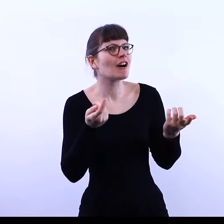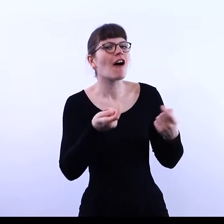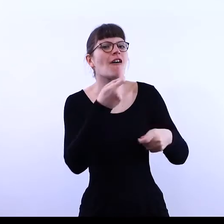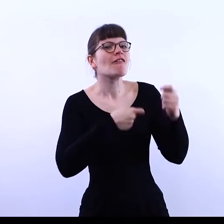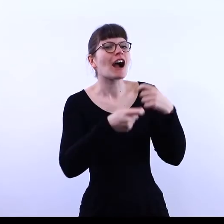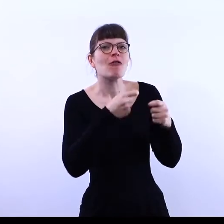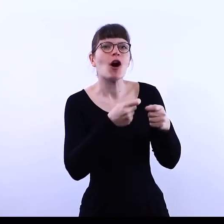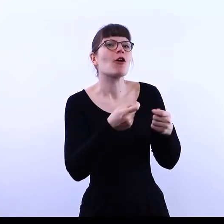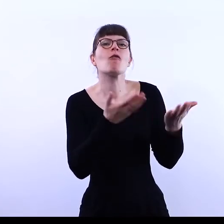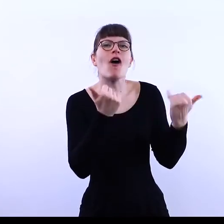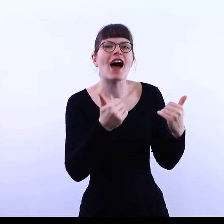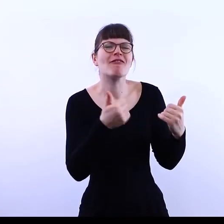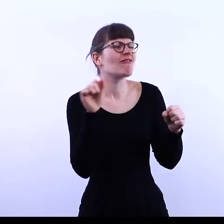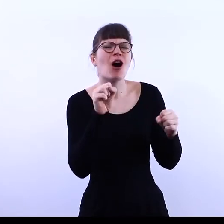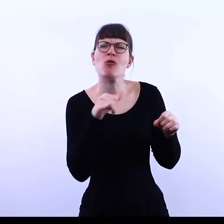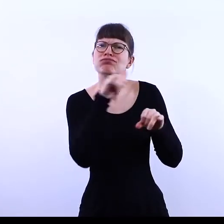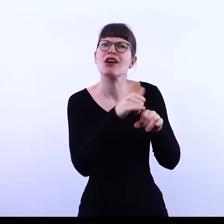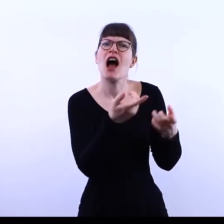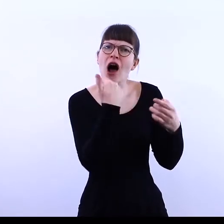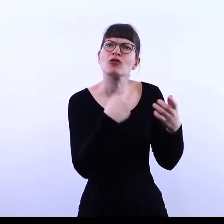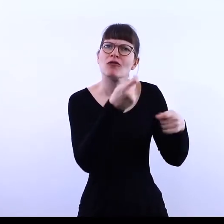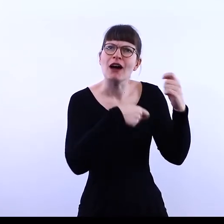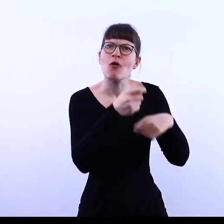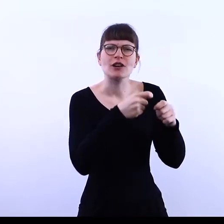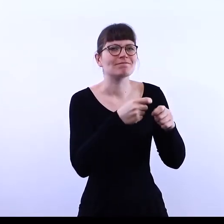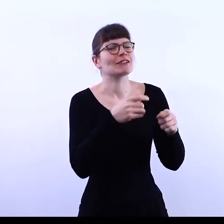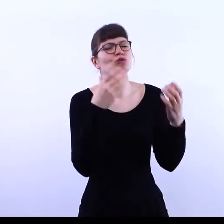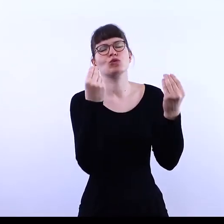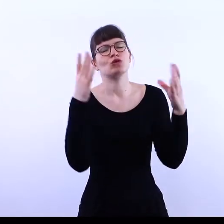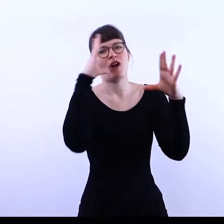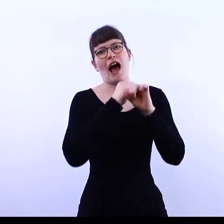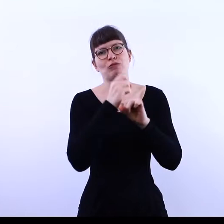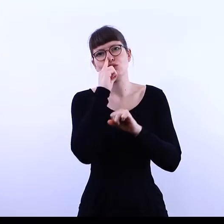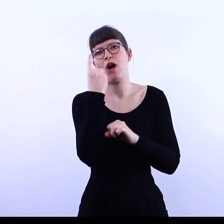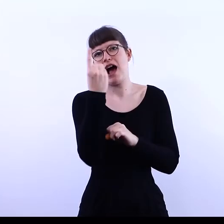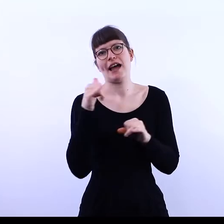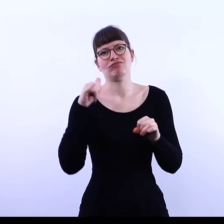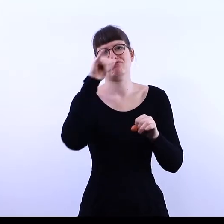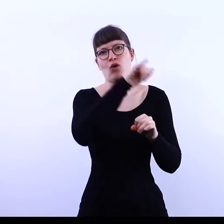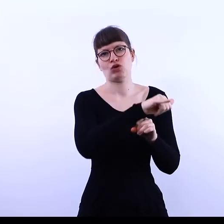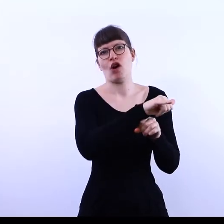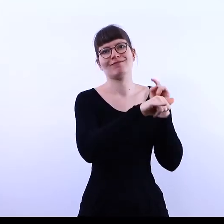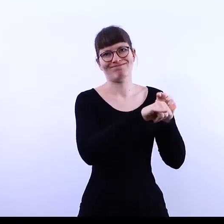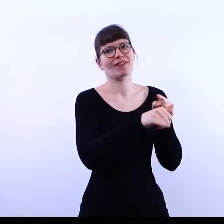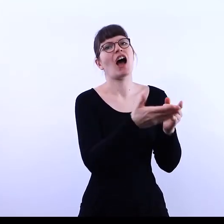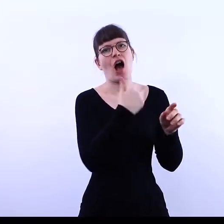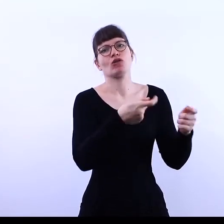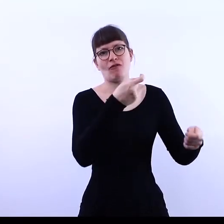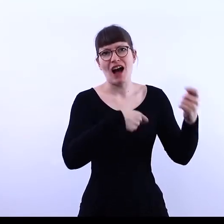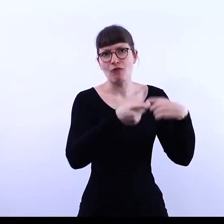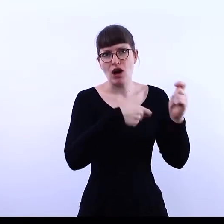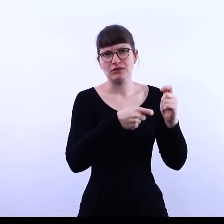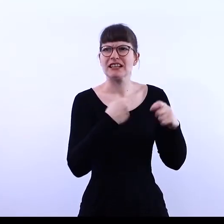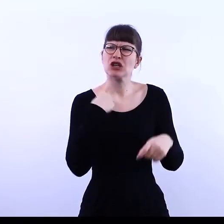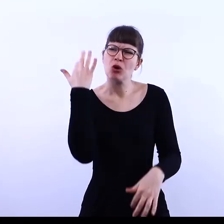nur eine Maschine, ist so ein Mittelmetropole bei uns. Und ich habe kurz überlegt, ob ich ihm die Wahrheit sagen soll, weil ich